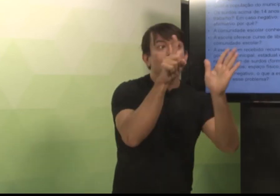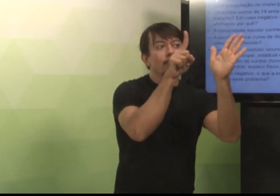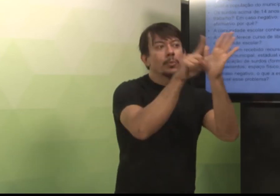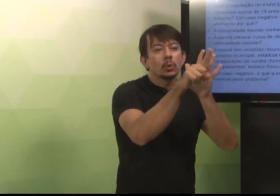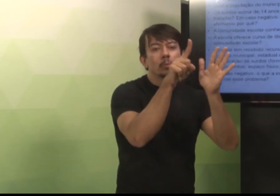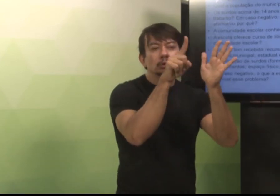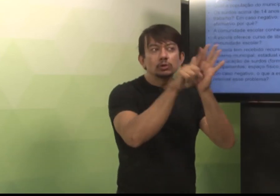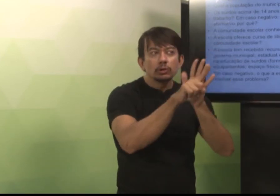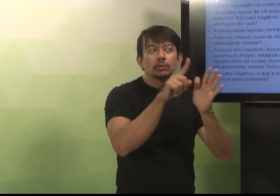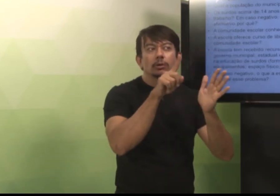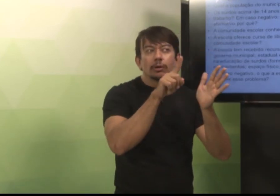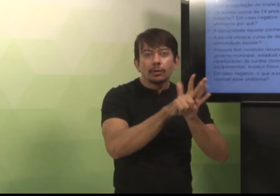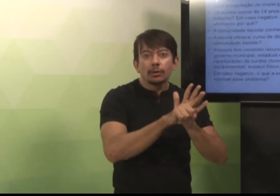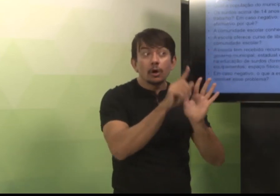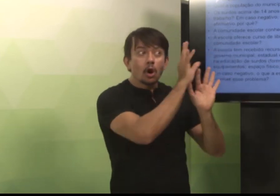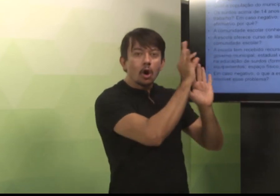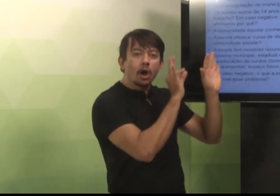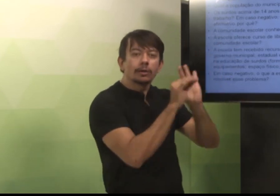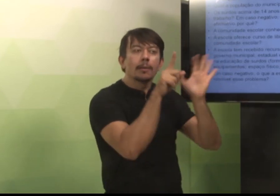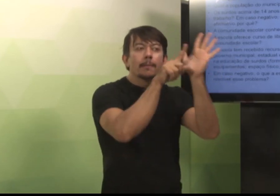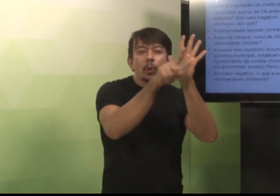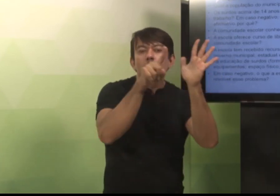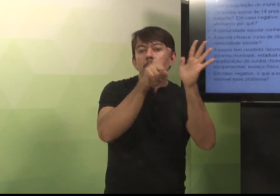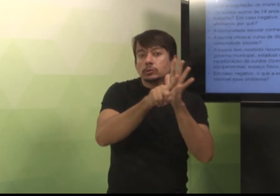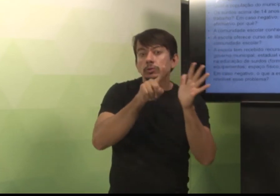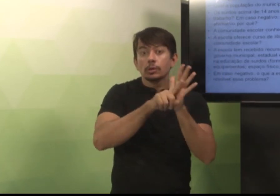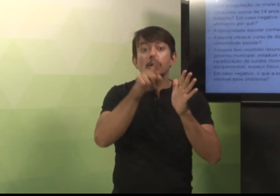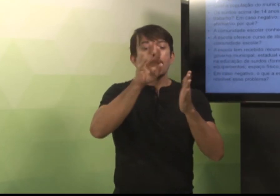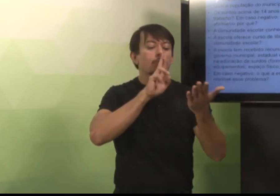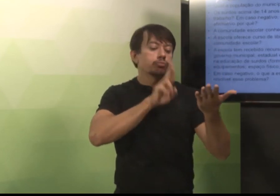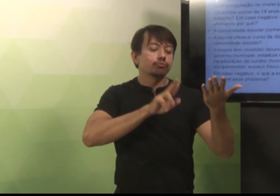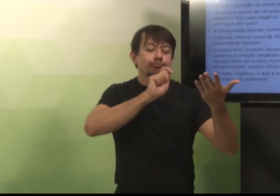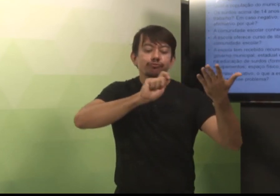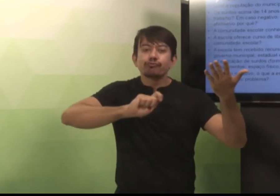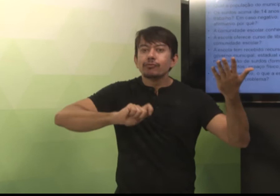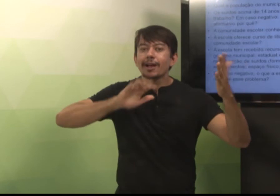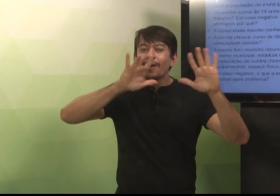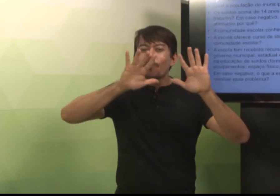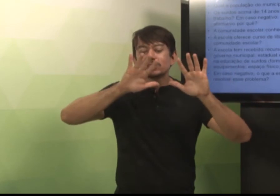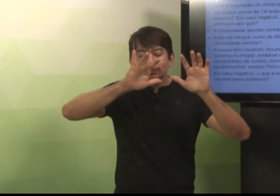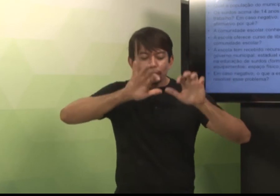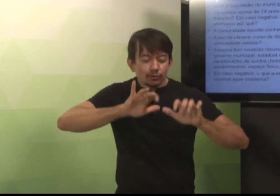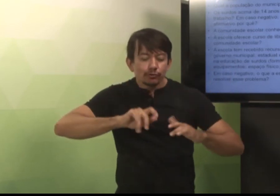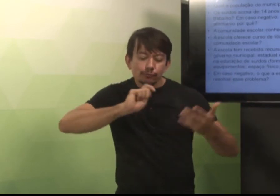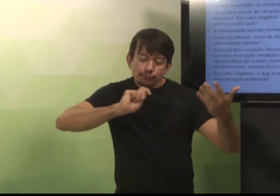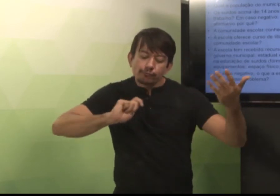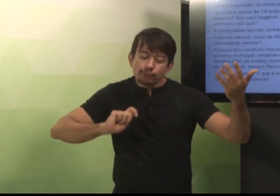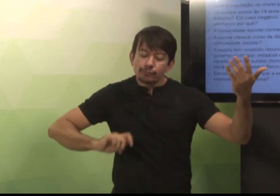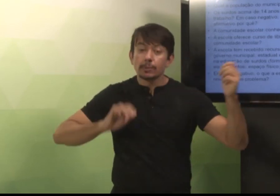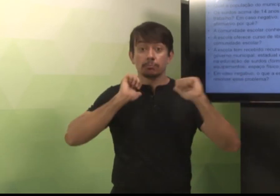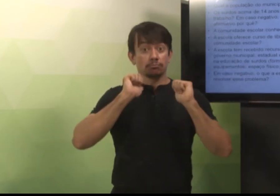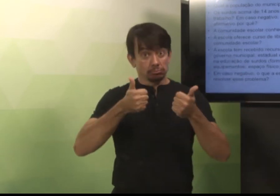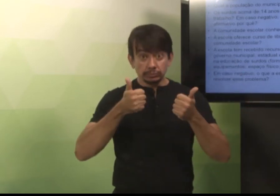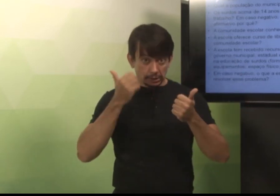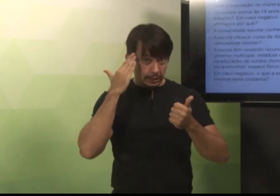na caracterização dessa escola. Então escolha algumas perguntas, então faça as anotações, escreva,